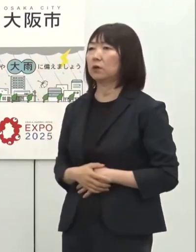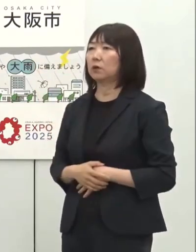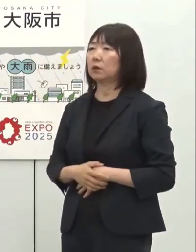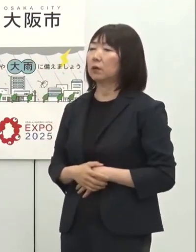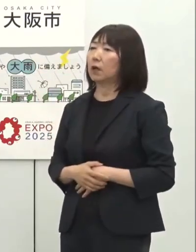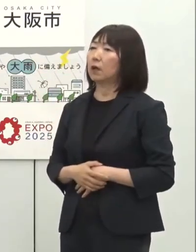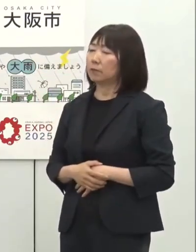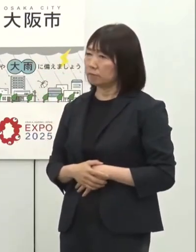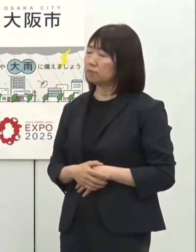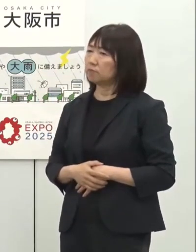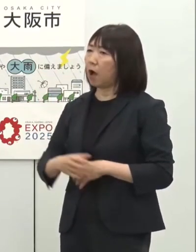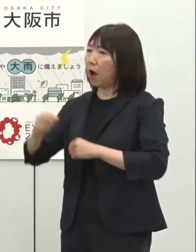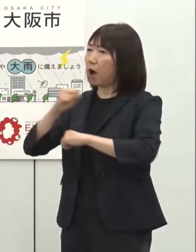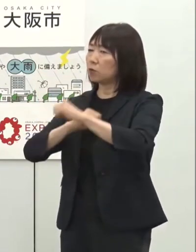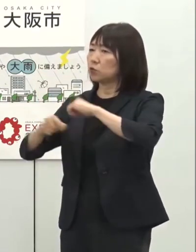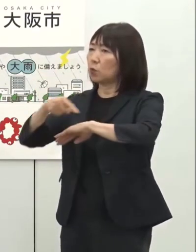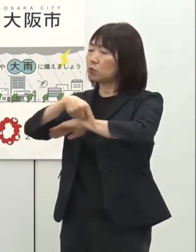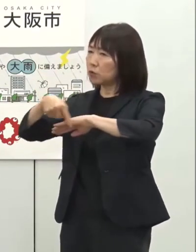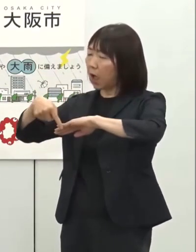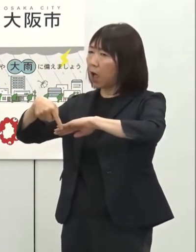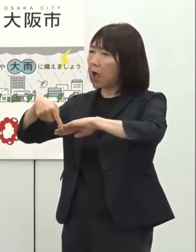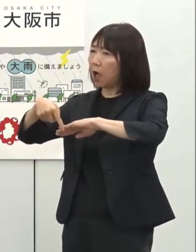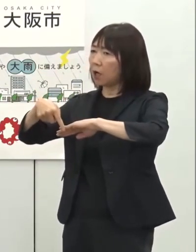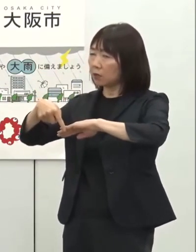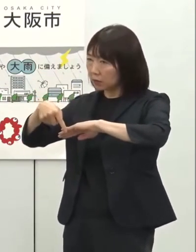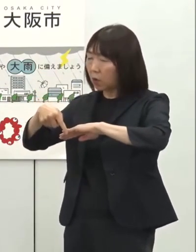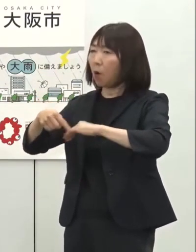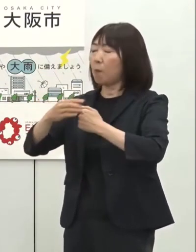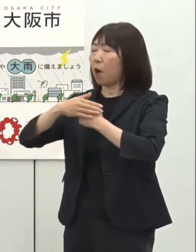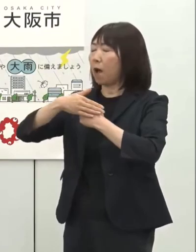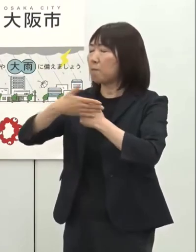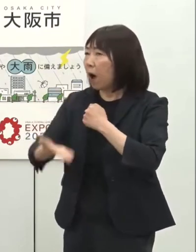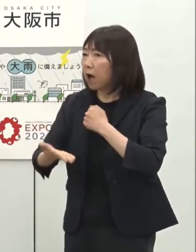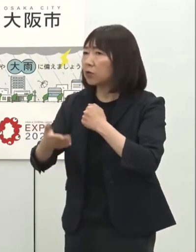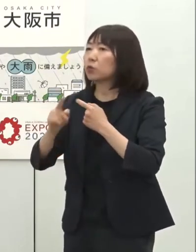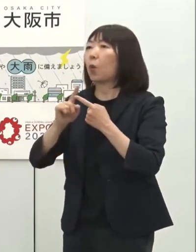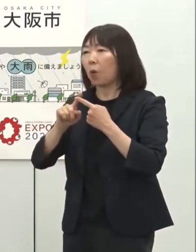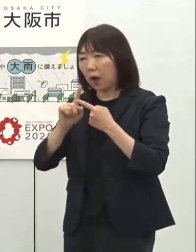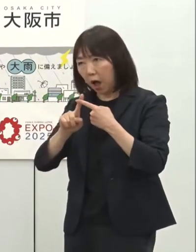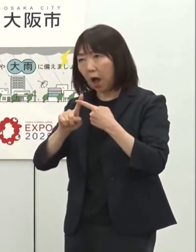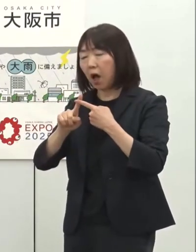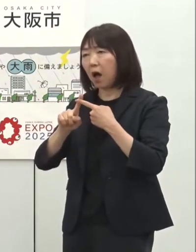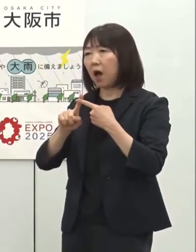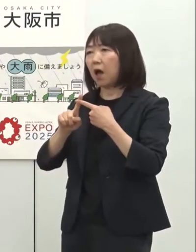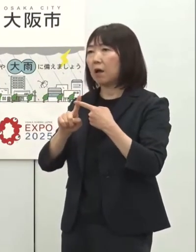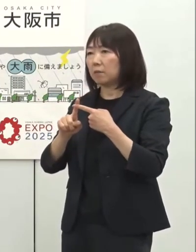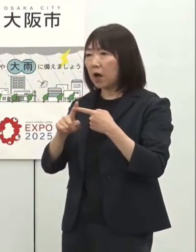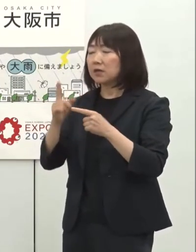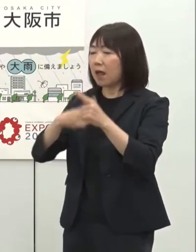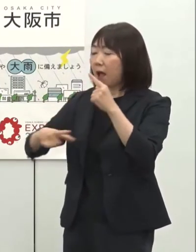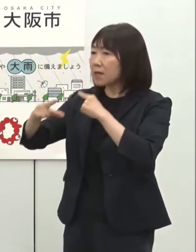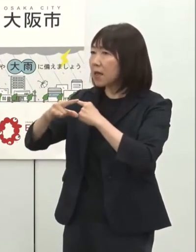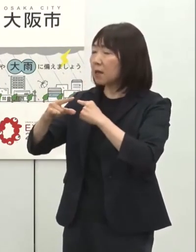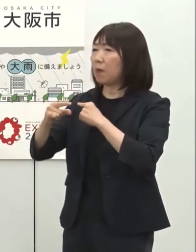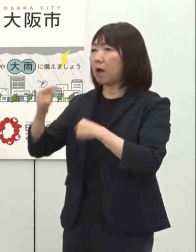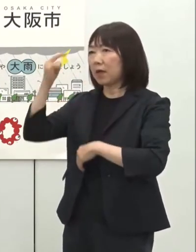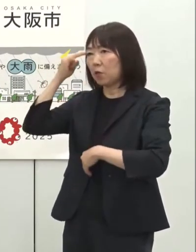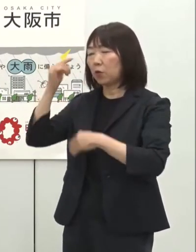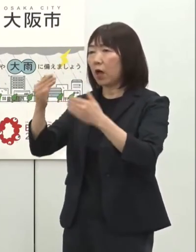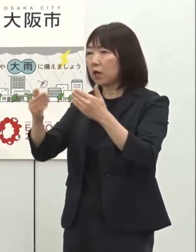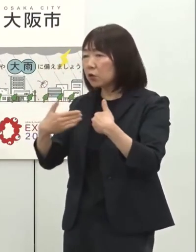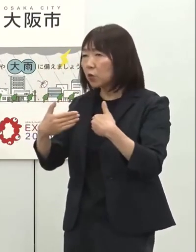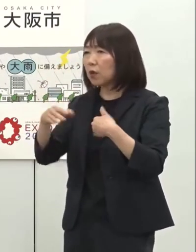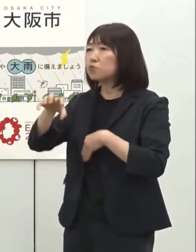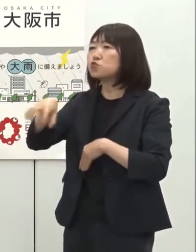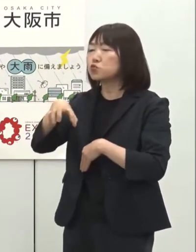ですけど、アクションプランの大きく穴が抜けてたりですね、なんかより検討が必要なところで、大阪市が検